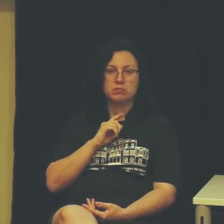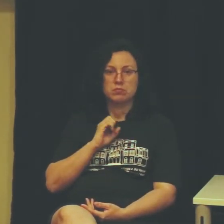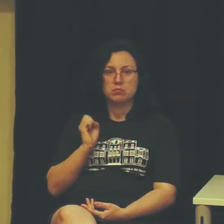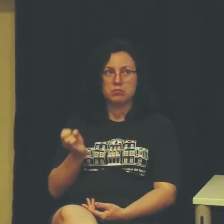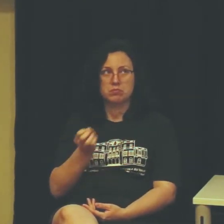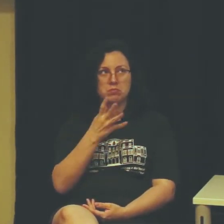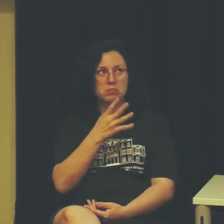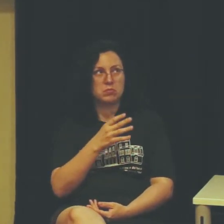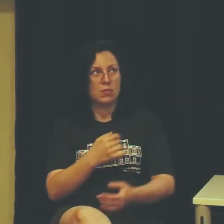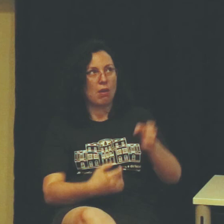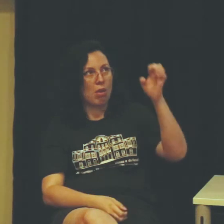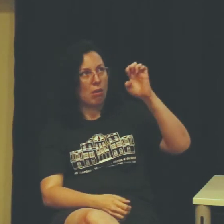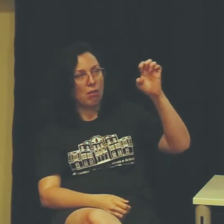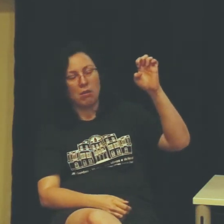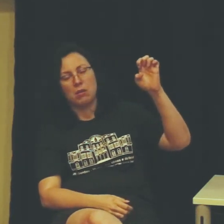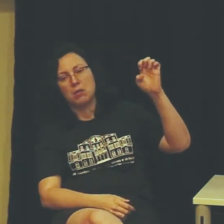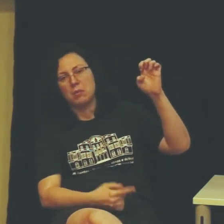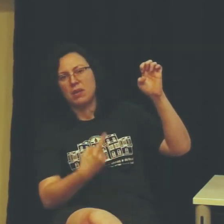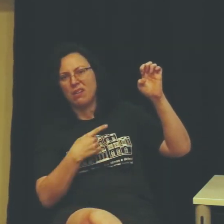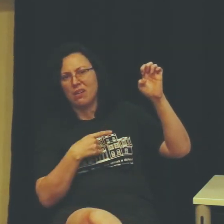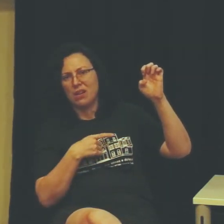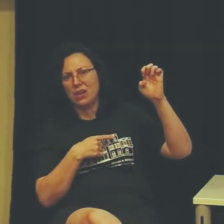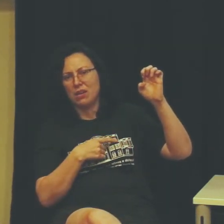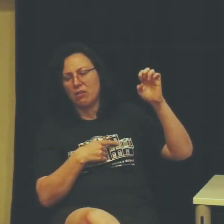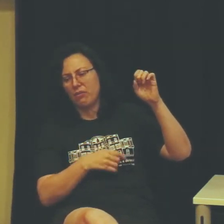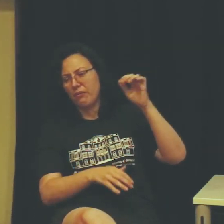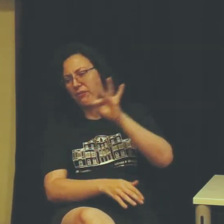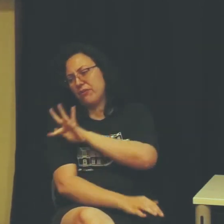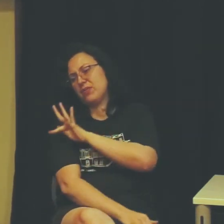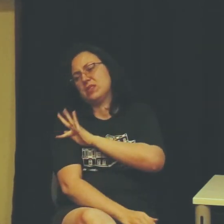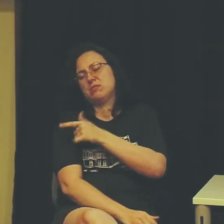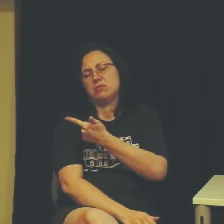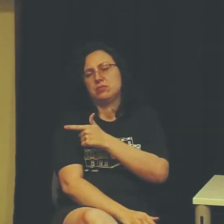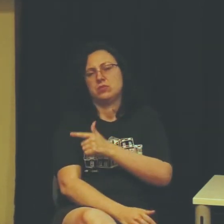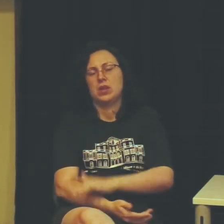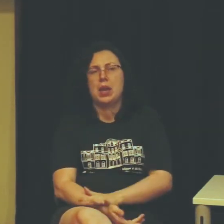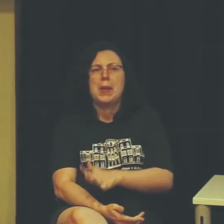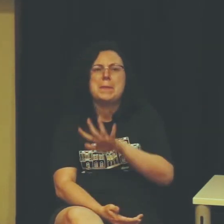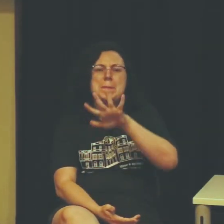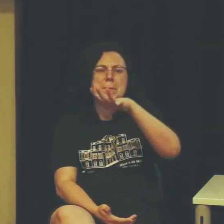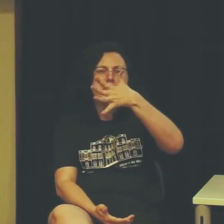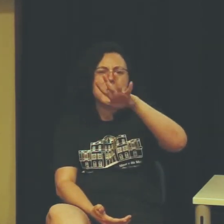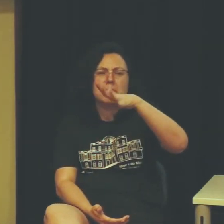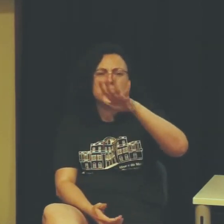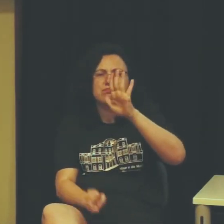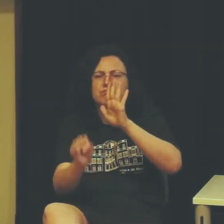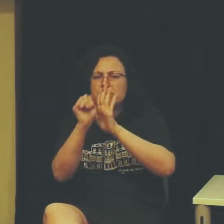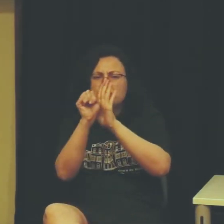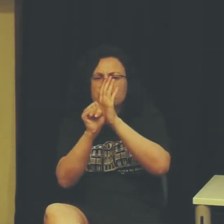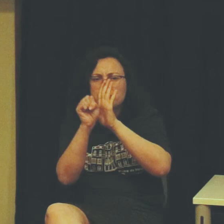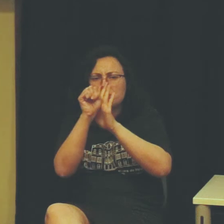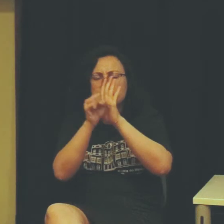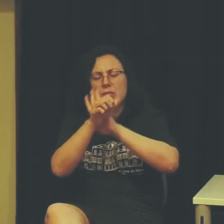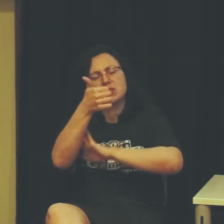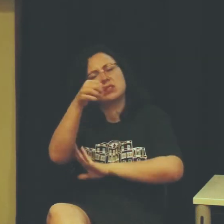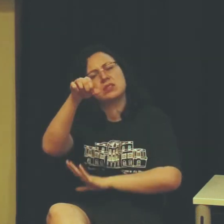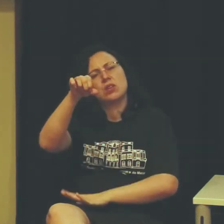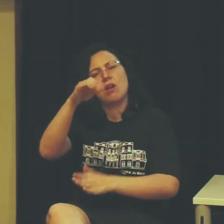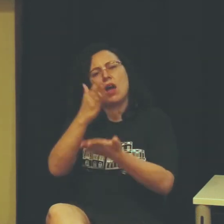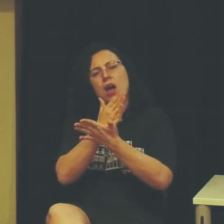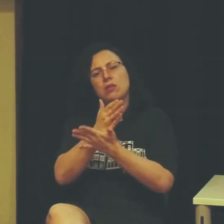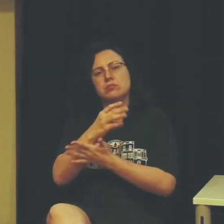para a Europa sem grande controle, né? É somente aqui na metade do século XIX, né, que